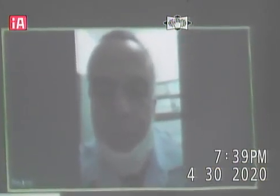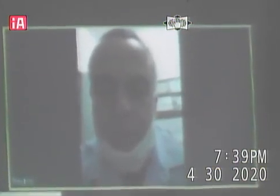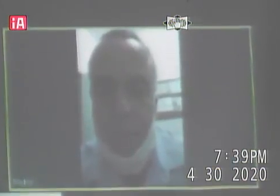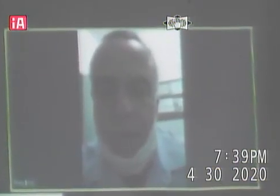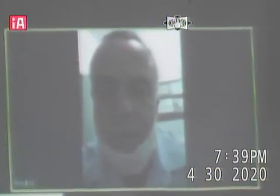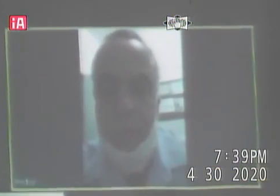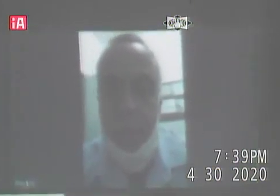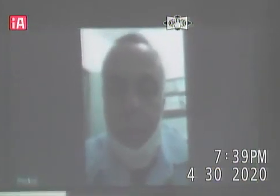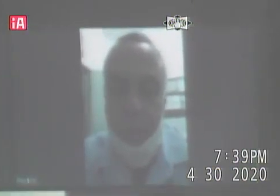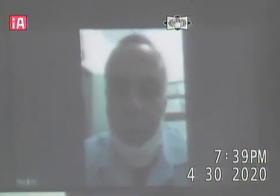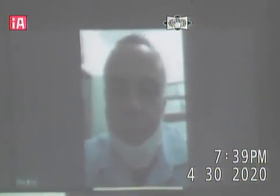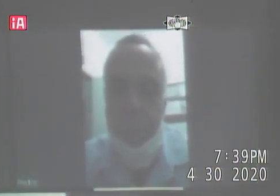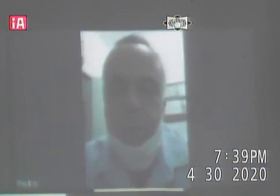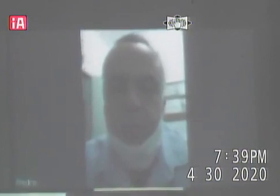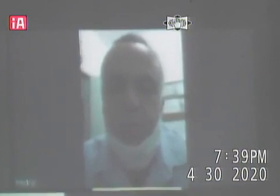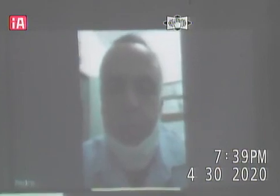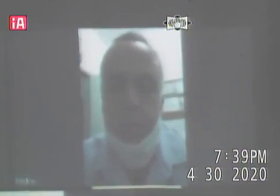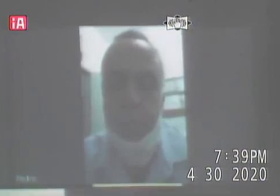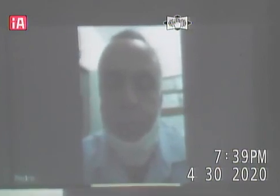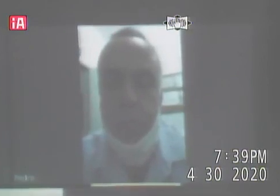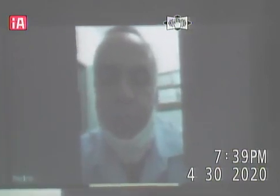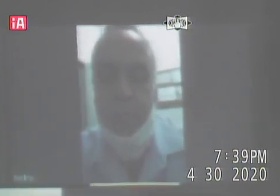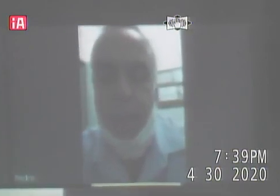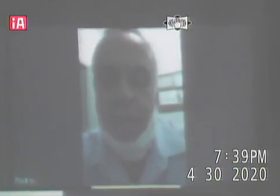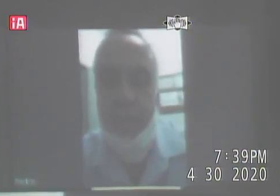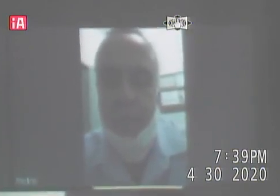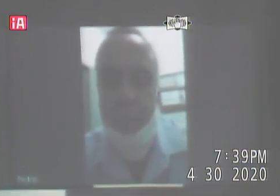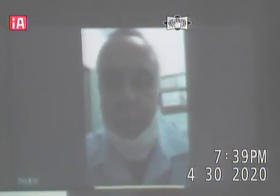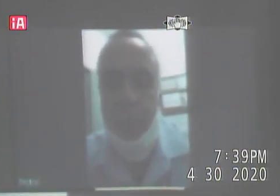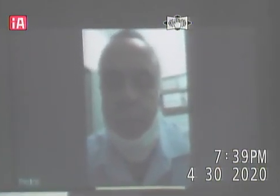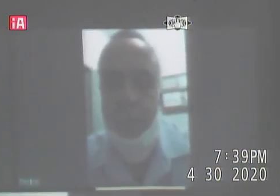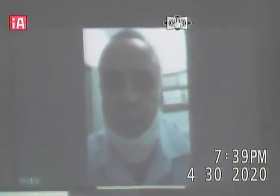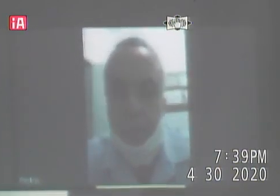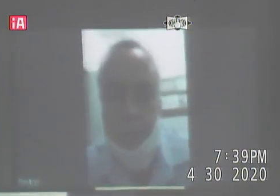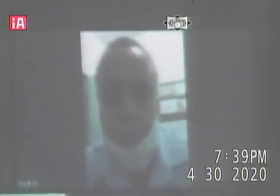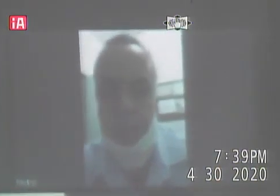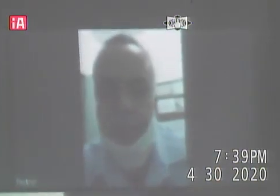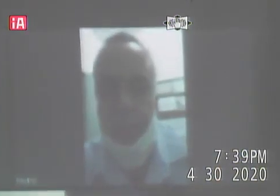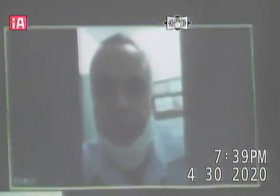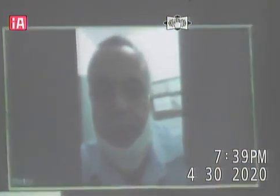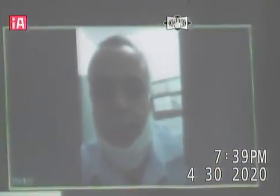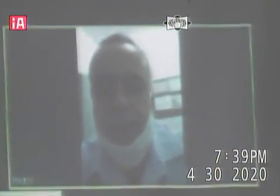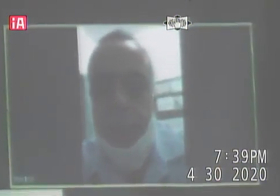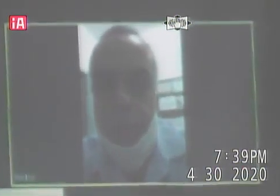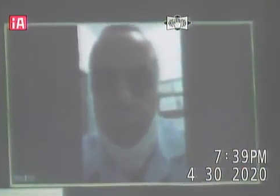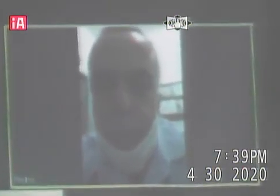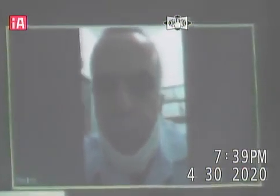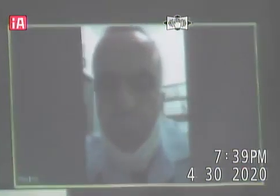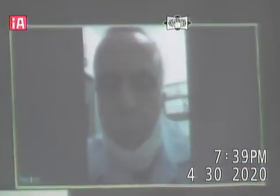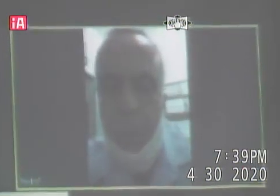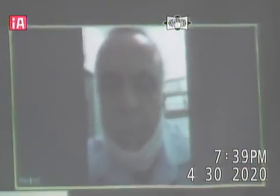dos R$600. Precisam de dignidade de poder receber.